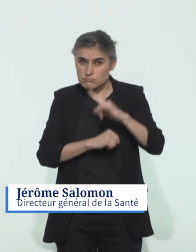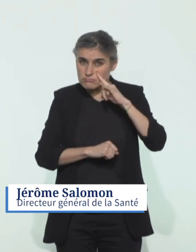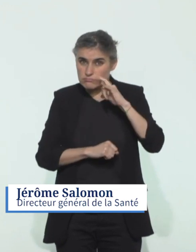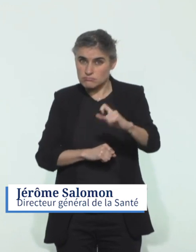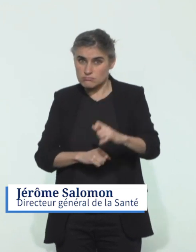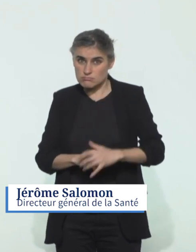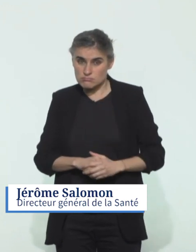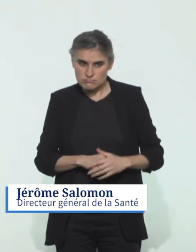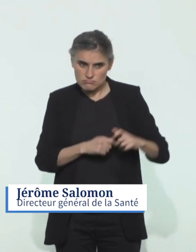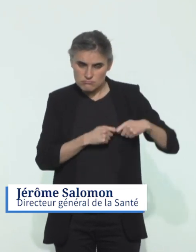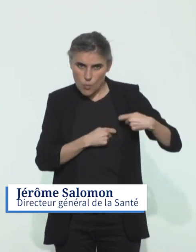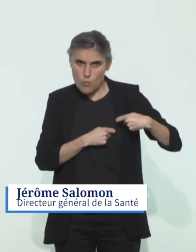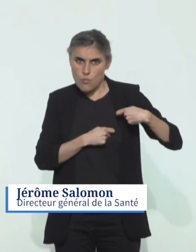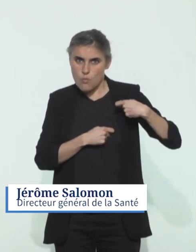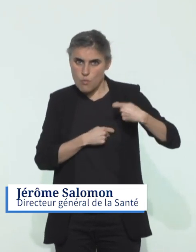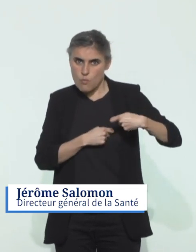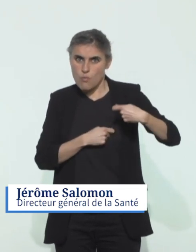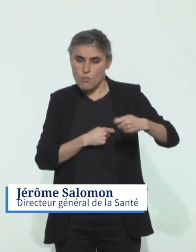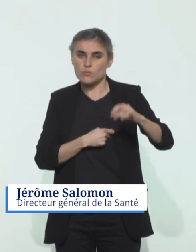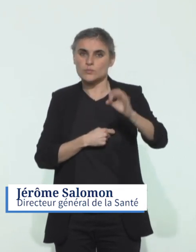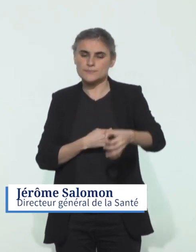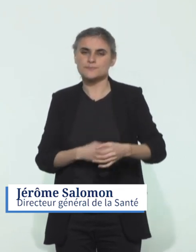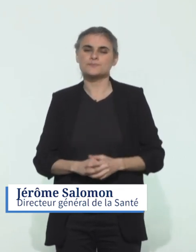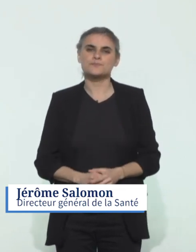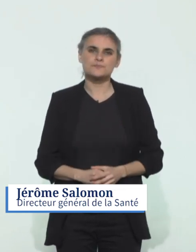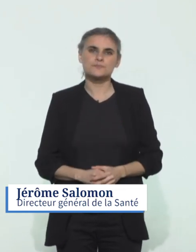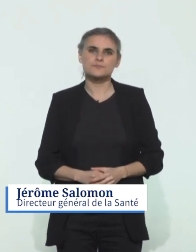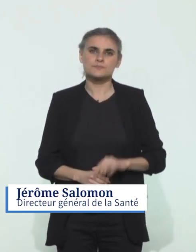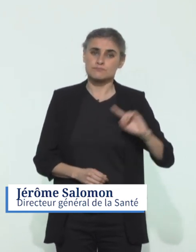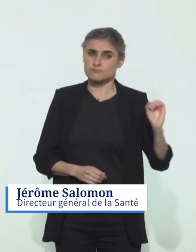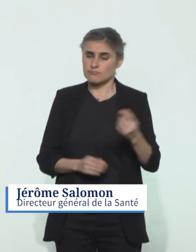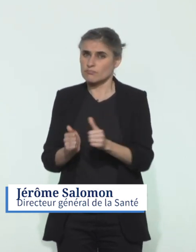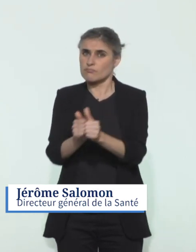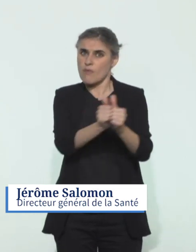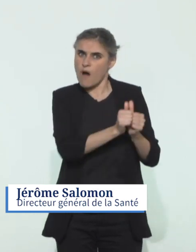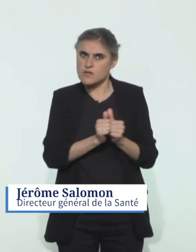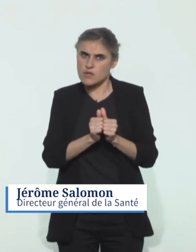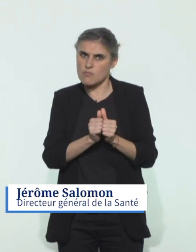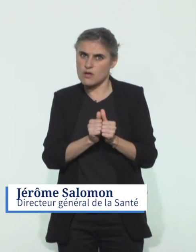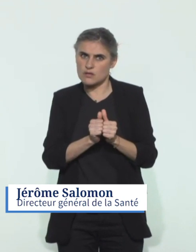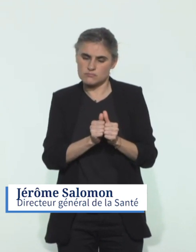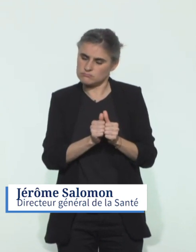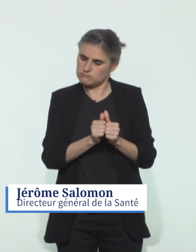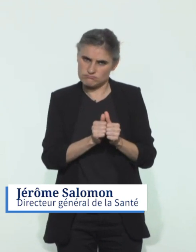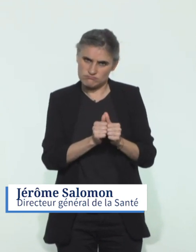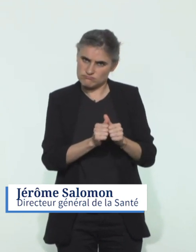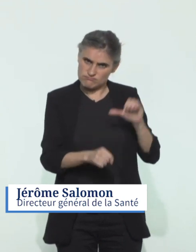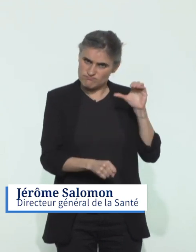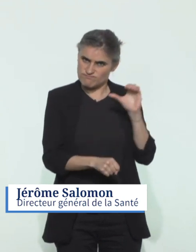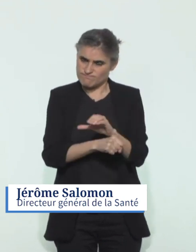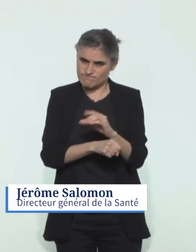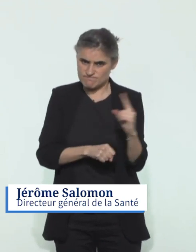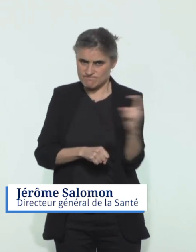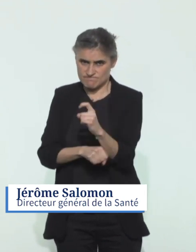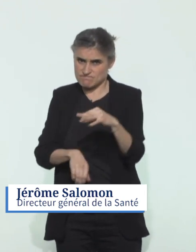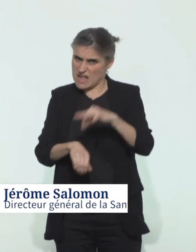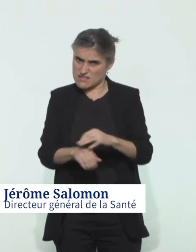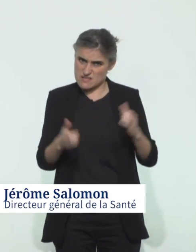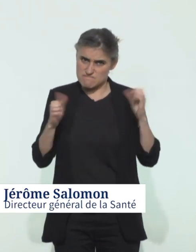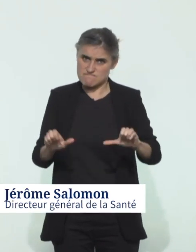qui s'inscrit dans la durée. Tous ensemble, nous devons faire bloc contre le virus, la maladie,